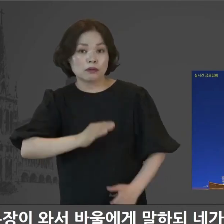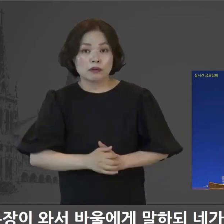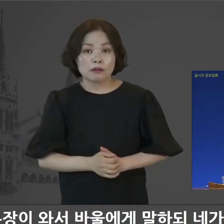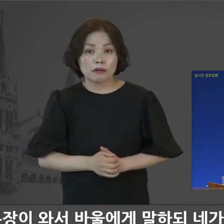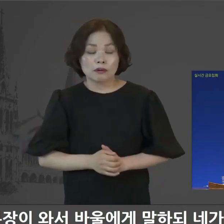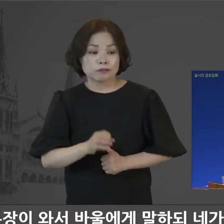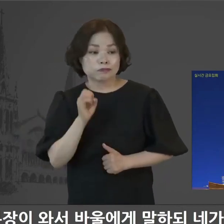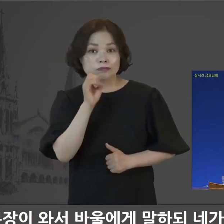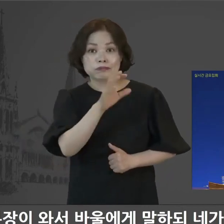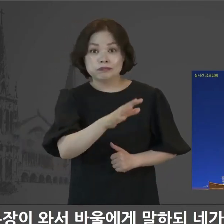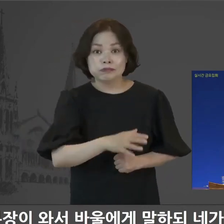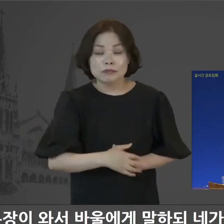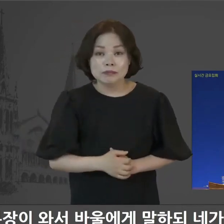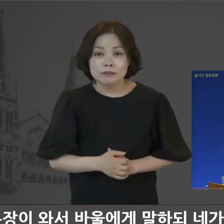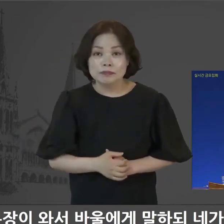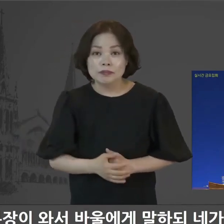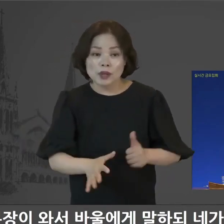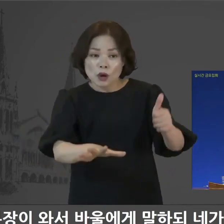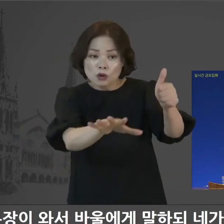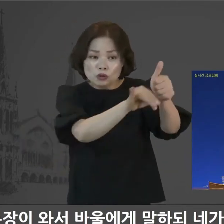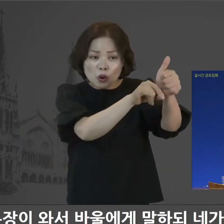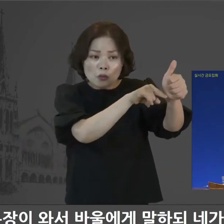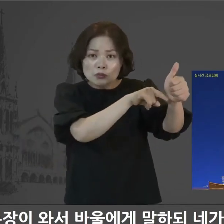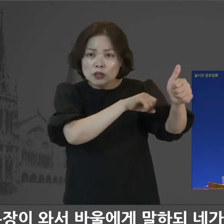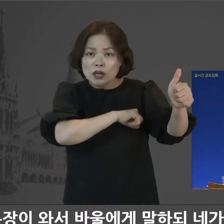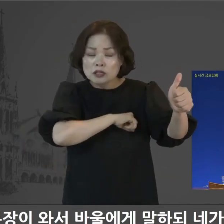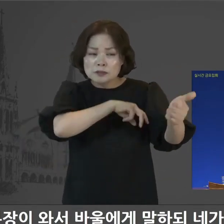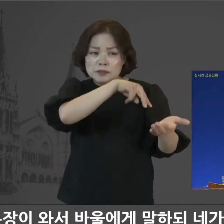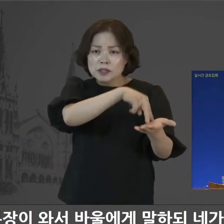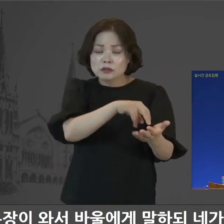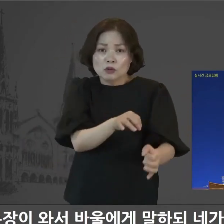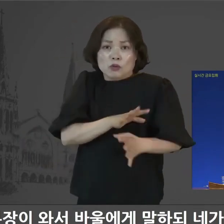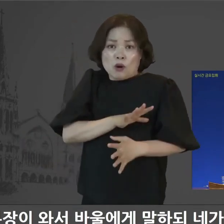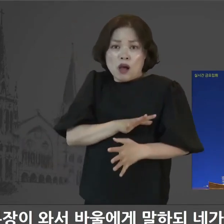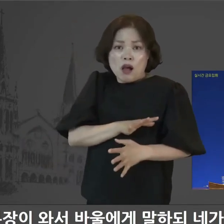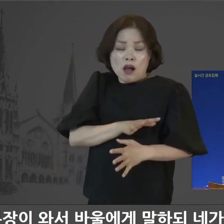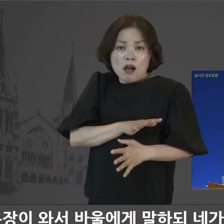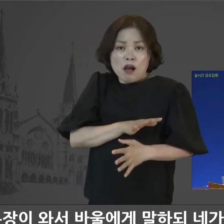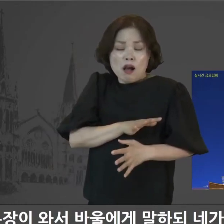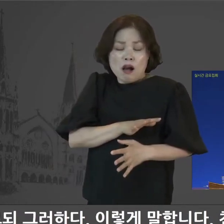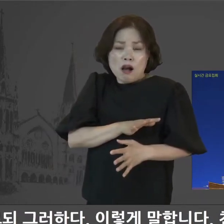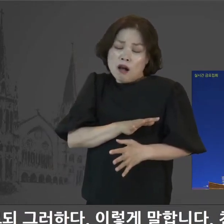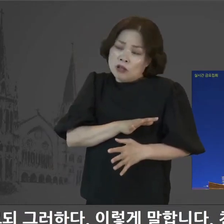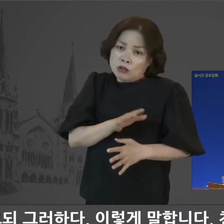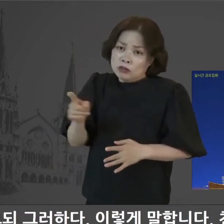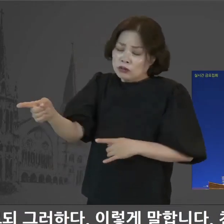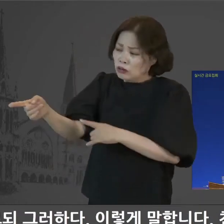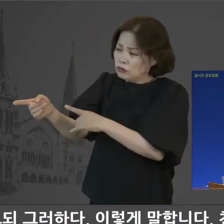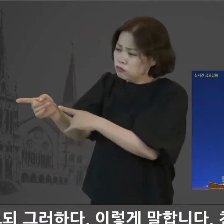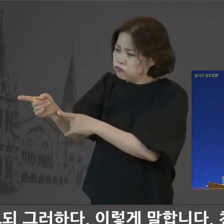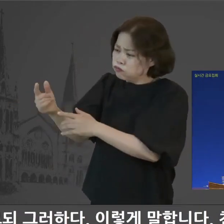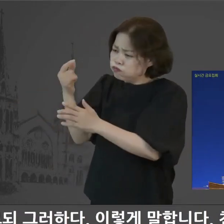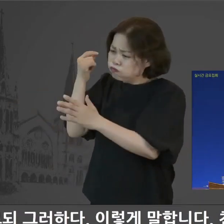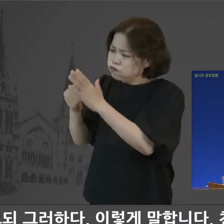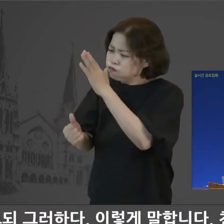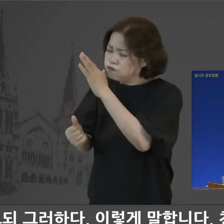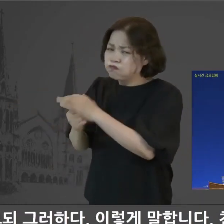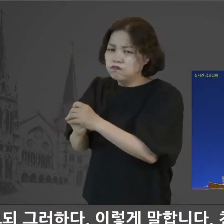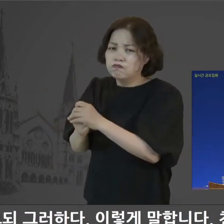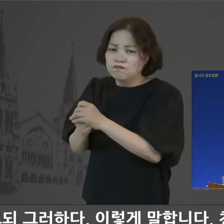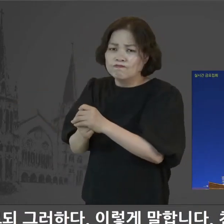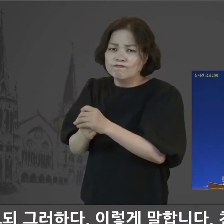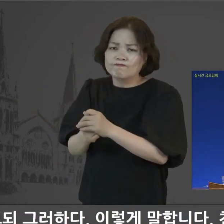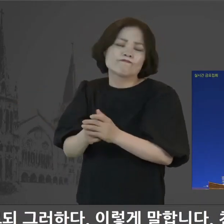이렇게 말하는 거예요. 천부장 입장에서는 이게 놀랄 일이었습니다. 이 친구가 분명히 특이한 친구이면 틀림이